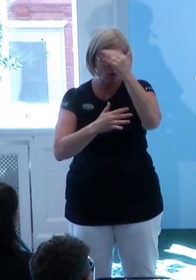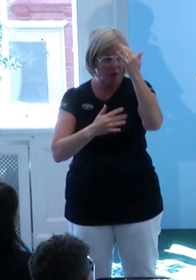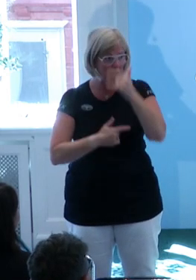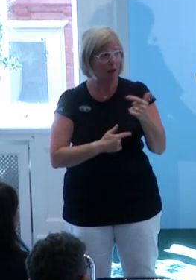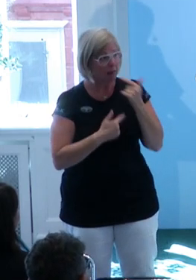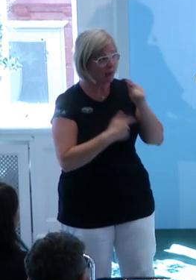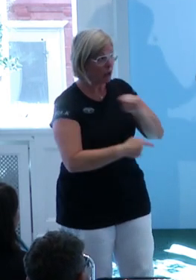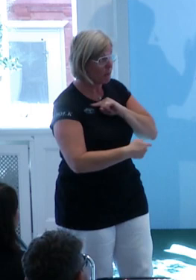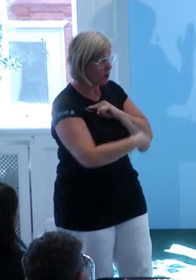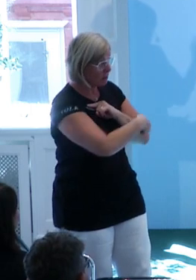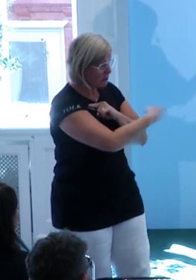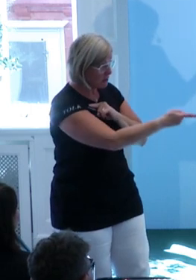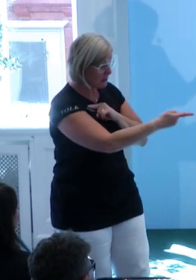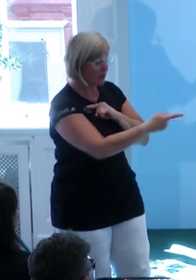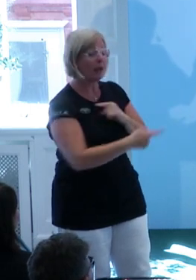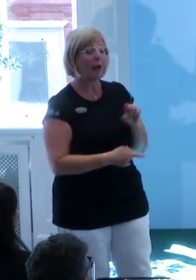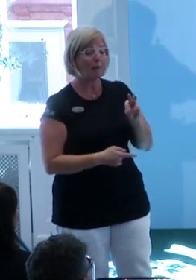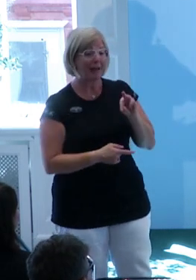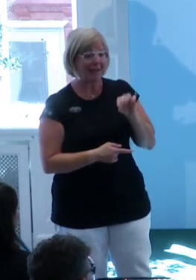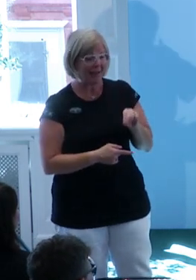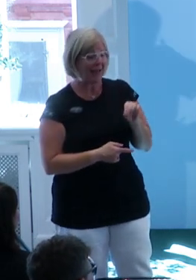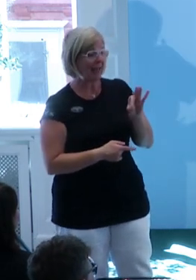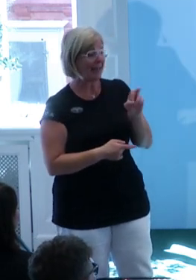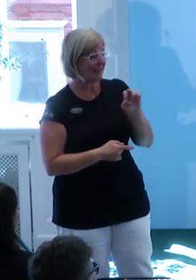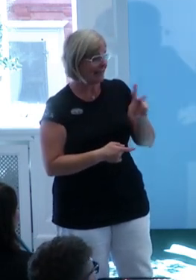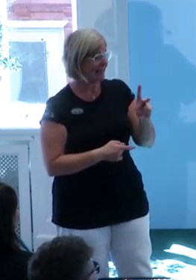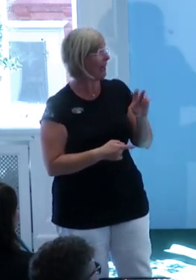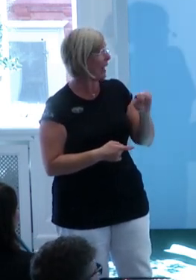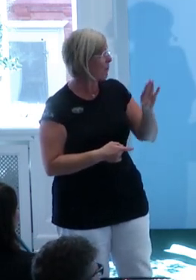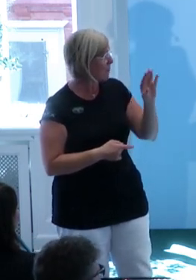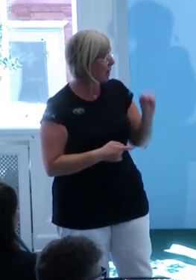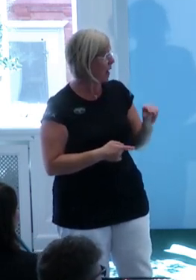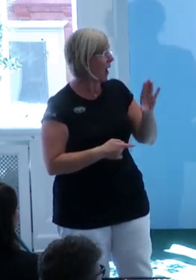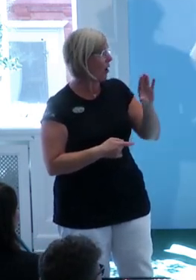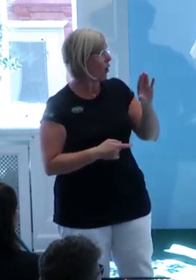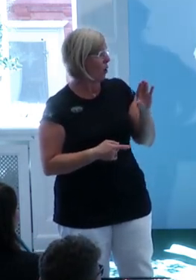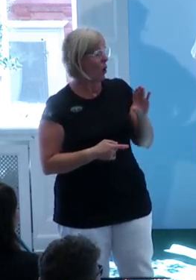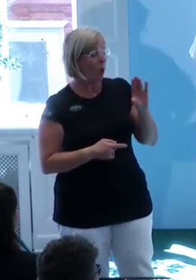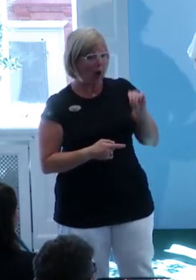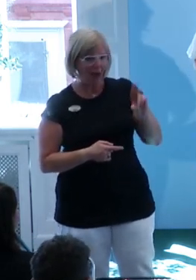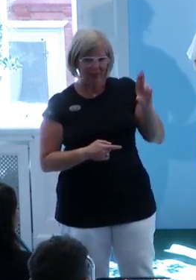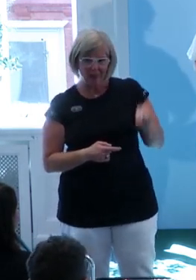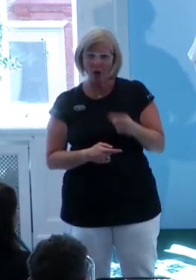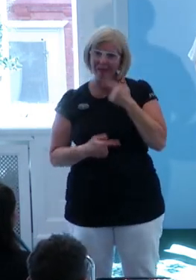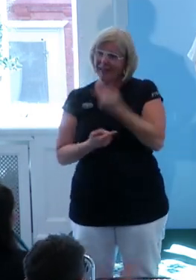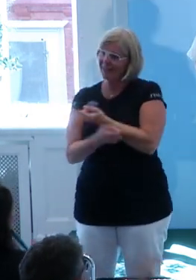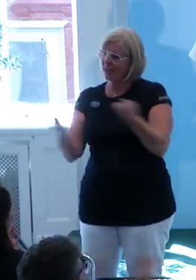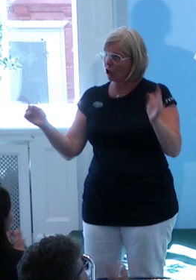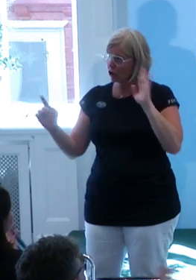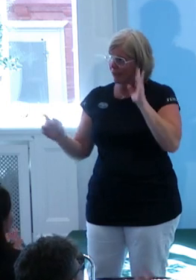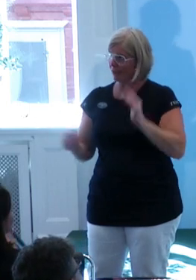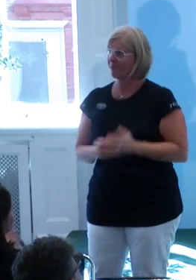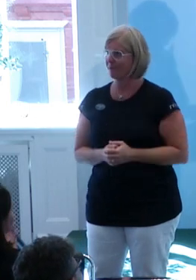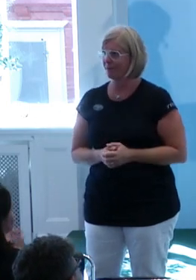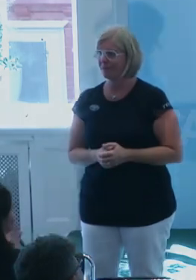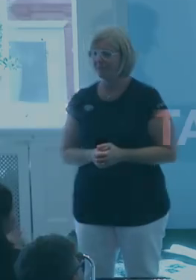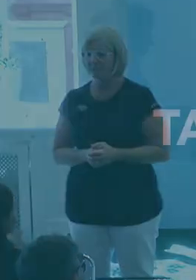tacka er så mycket i panelen. Maria Gardfjell, Henrik Thunes, Emma Berginger och Anna Niska. Och tack så mycket för att ni har lyssnat.